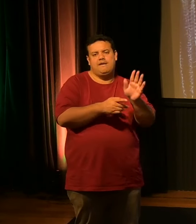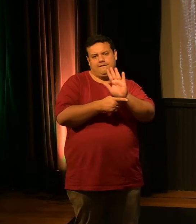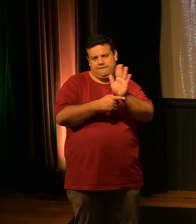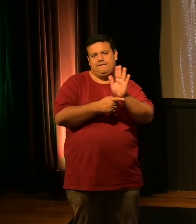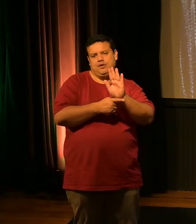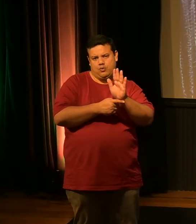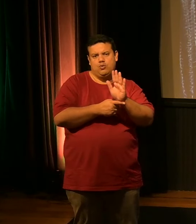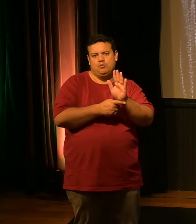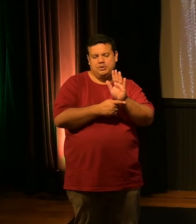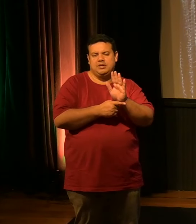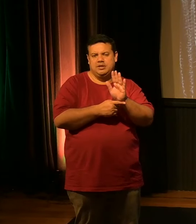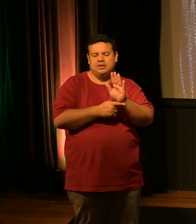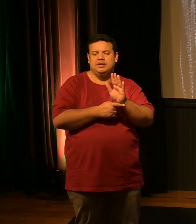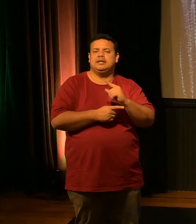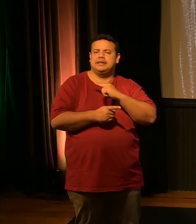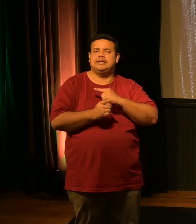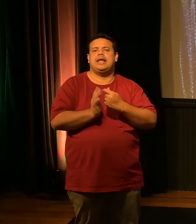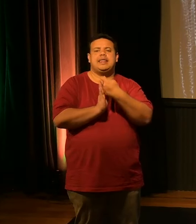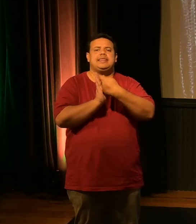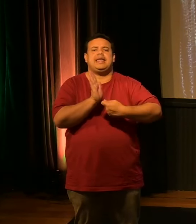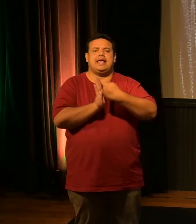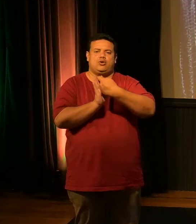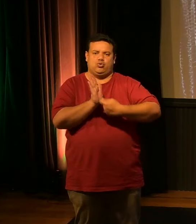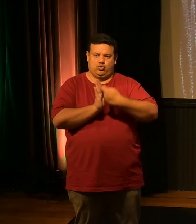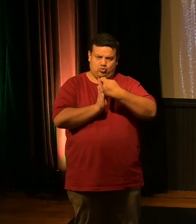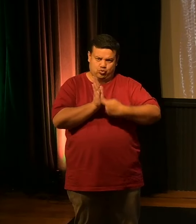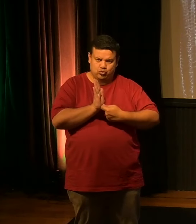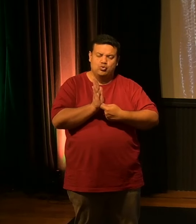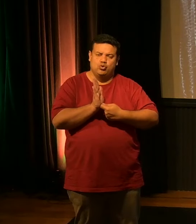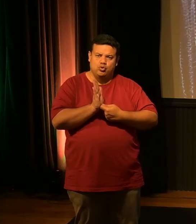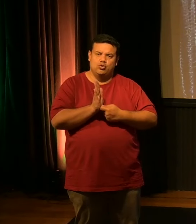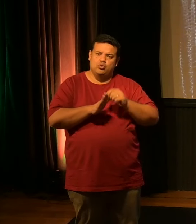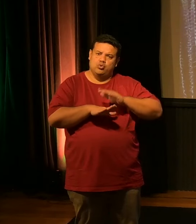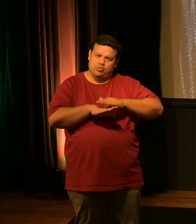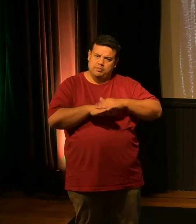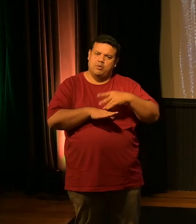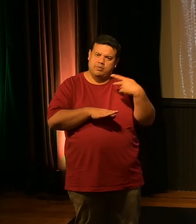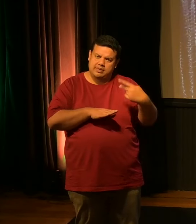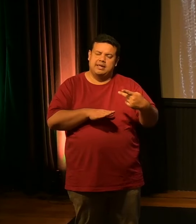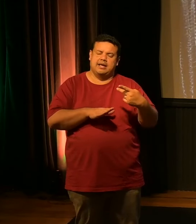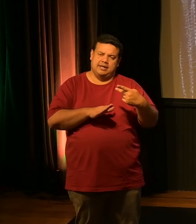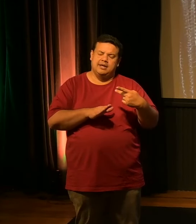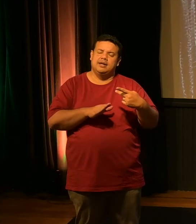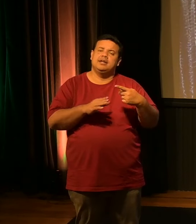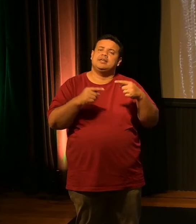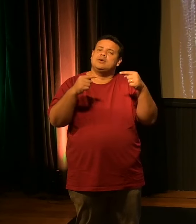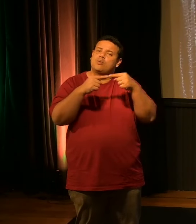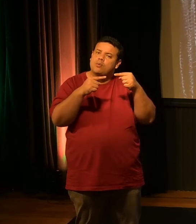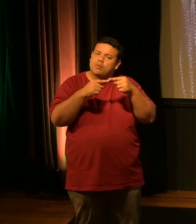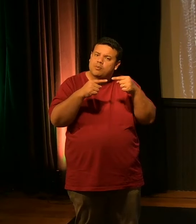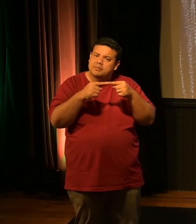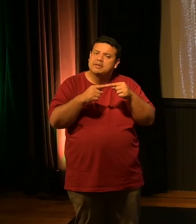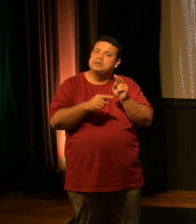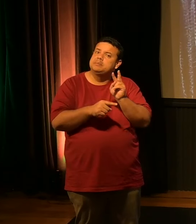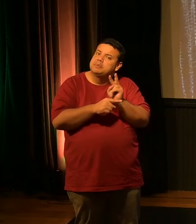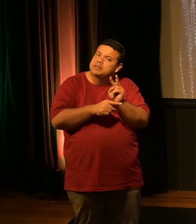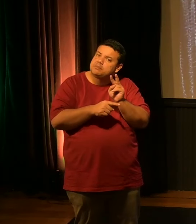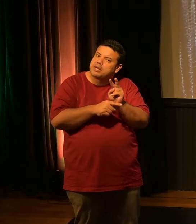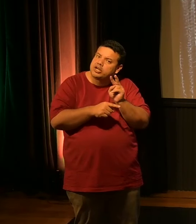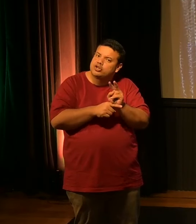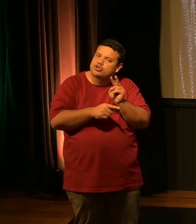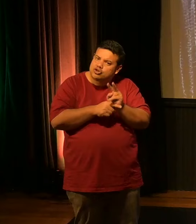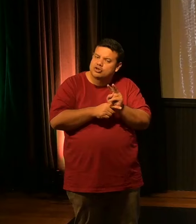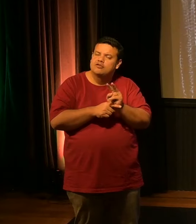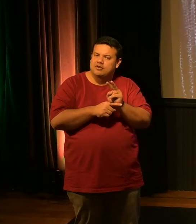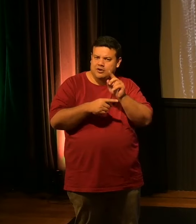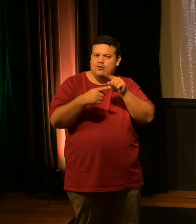que... São filmes, não, são textos que, eu imagino, trazem perspectivas díspares